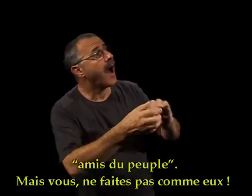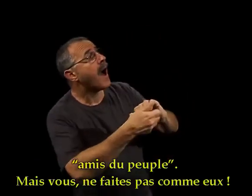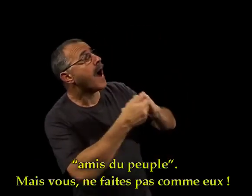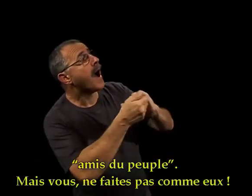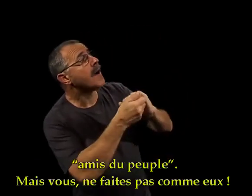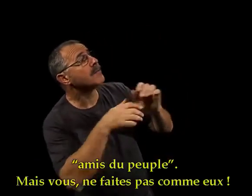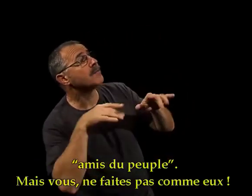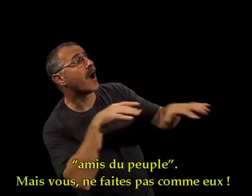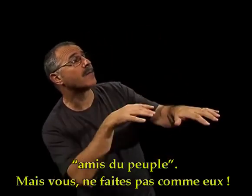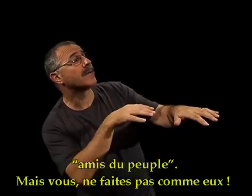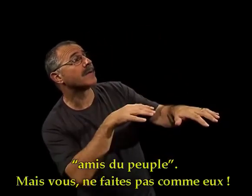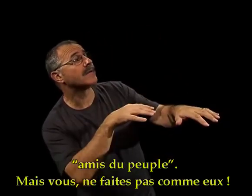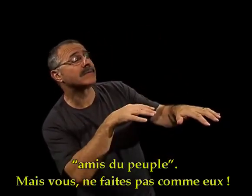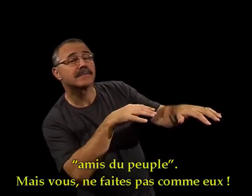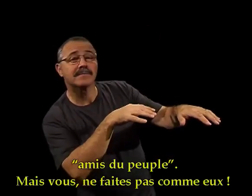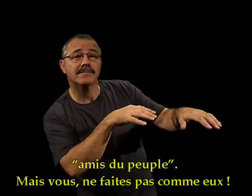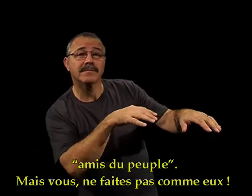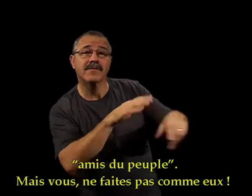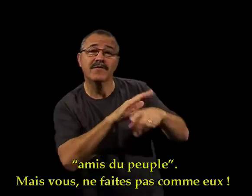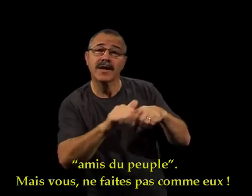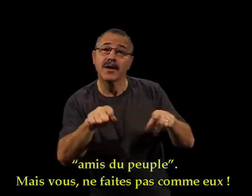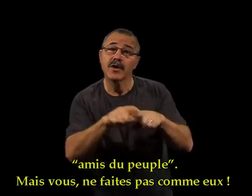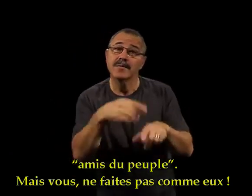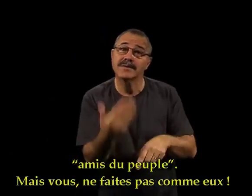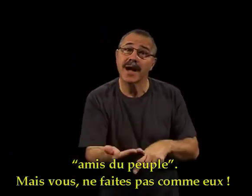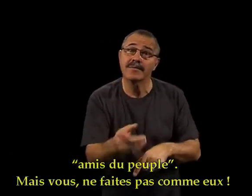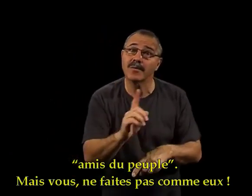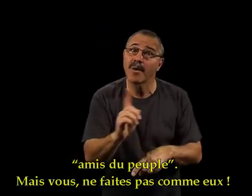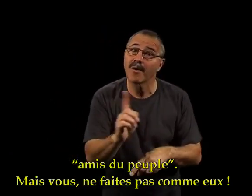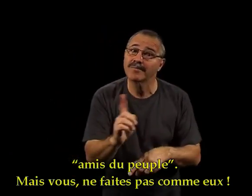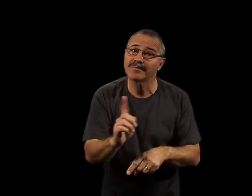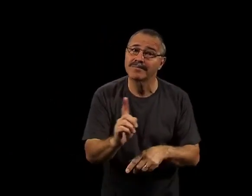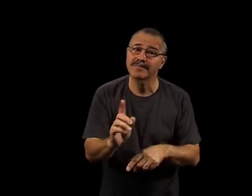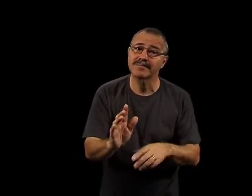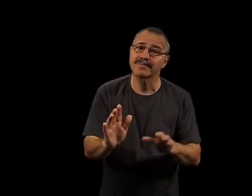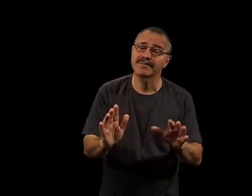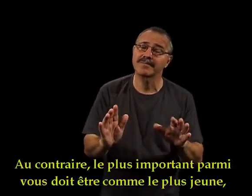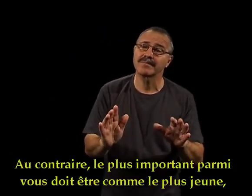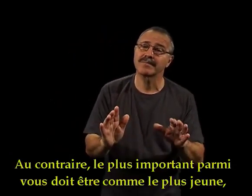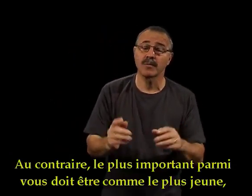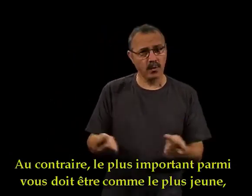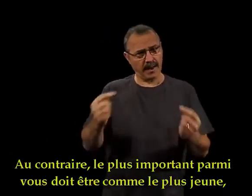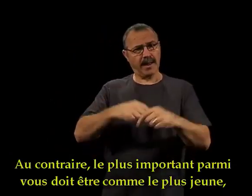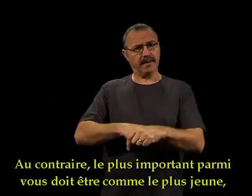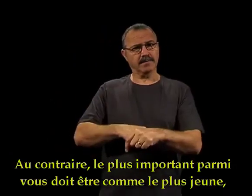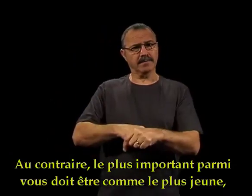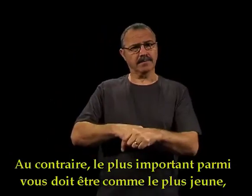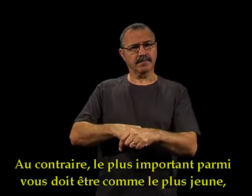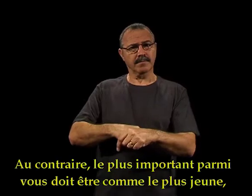amis du peuple. Mais vous, ne faites pas comme eux. Au contraire,